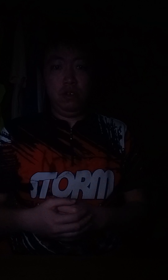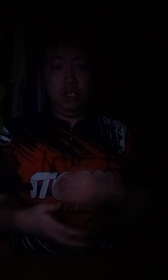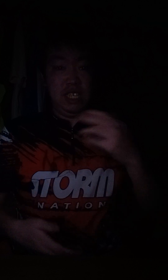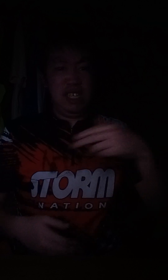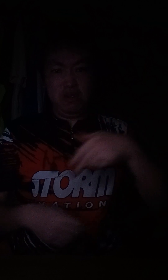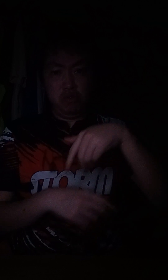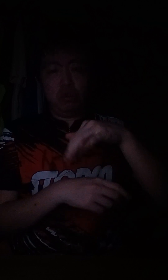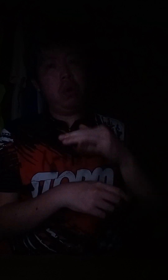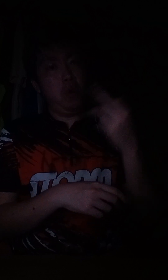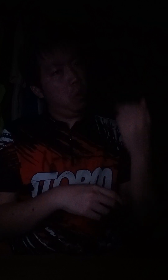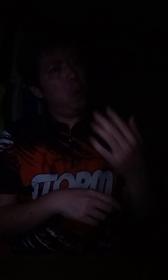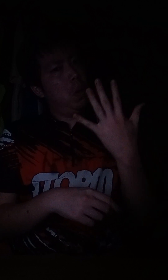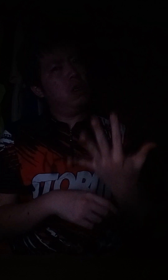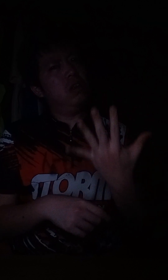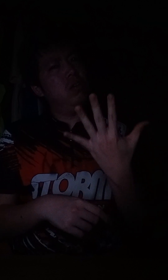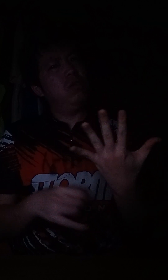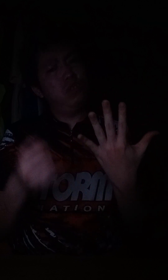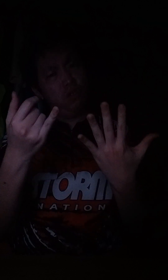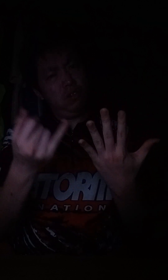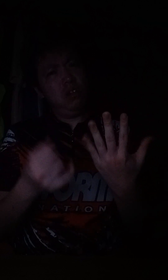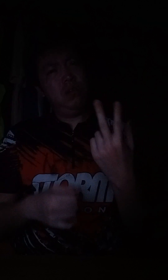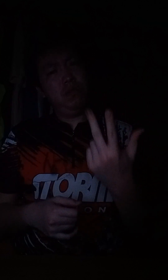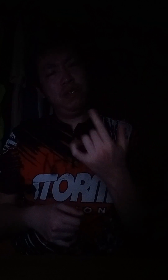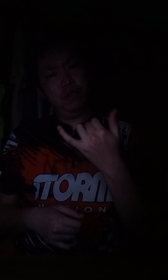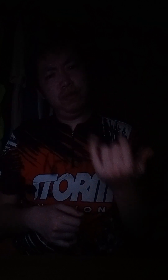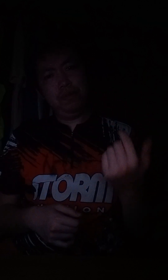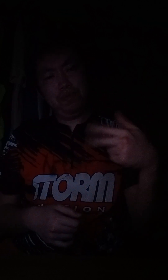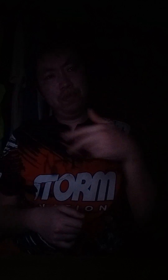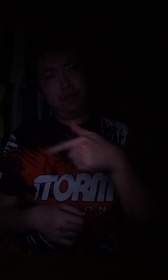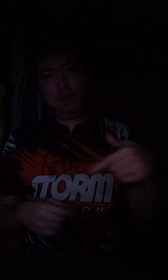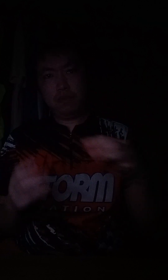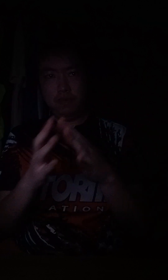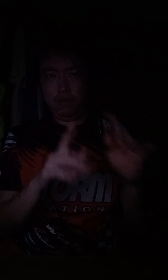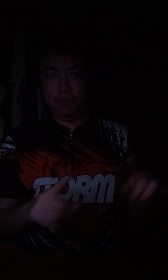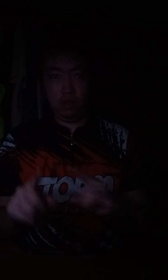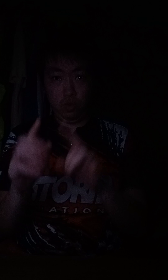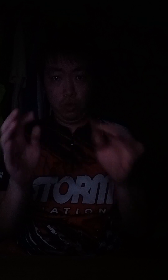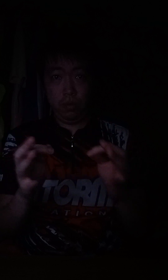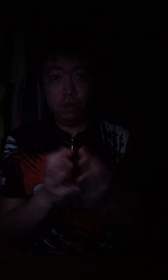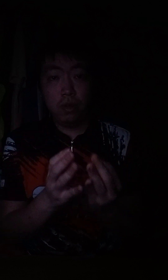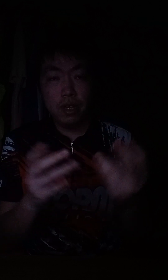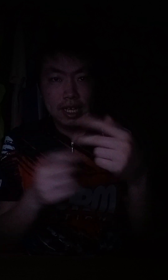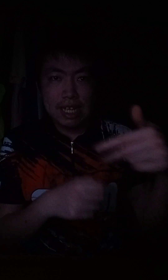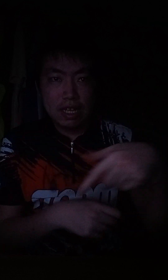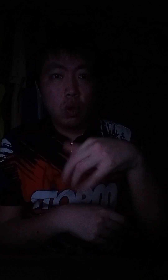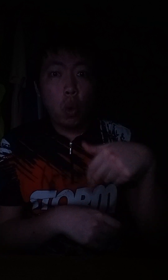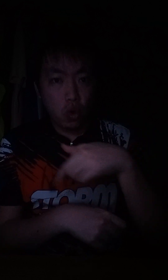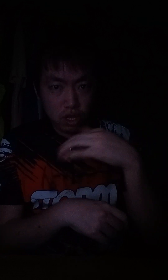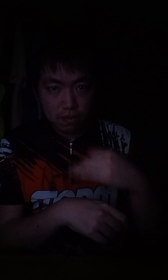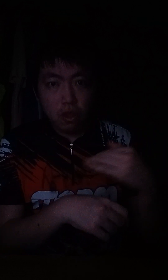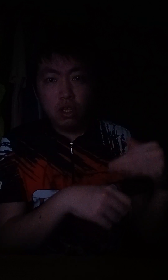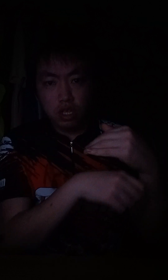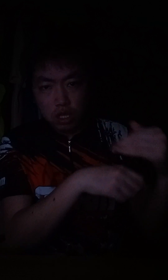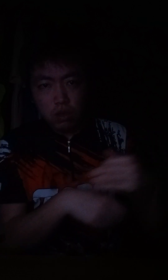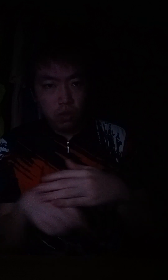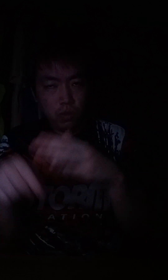난 건 어제 오후 6시 반쯤 강원도 원주시 소초면에서 퇴근길 통근버스가 도로 경계석을